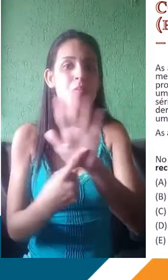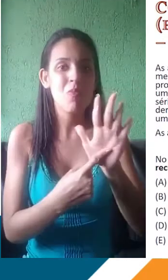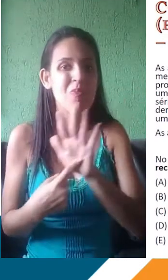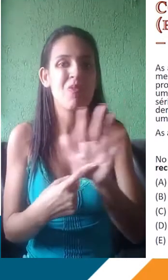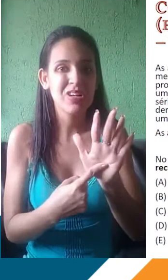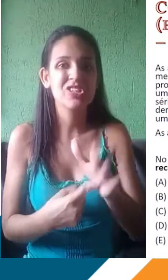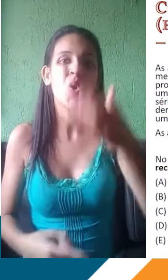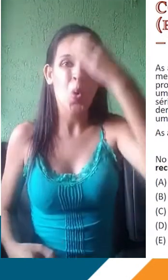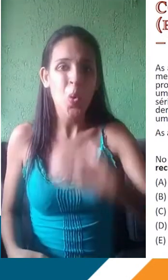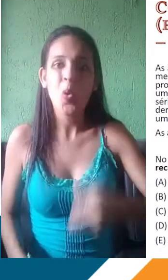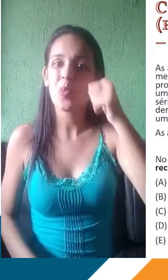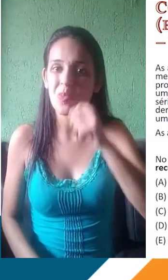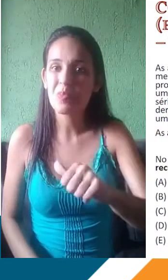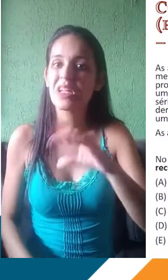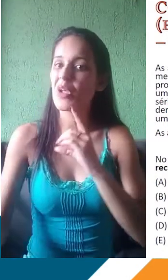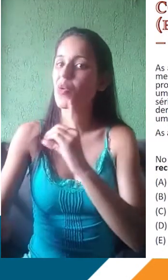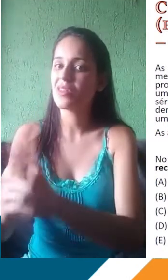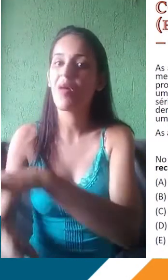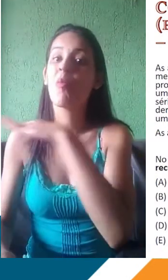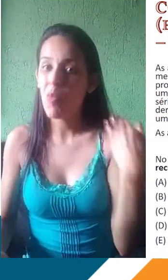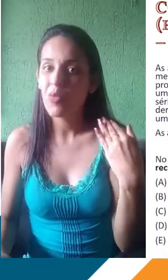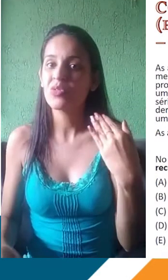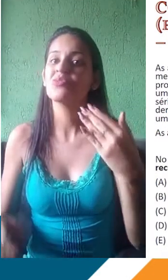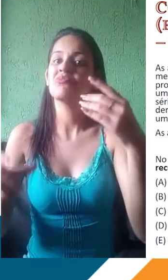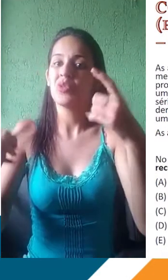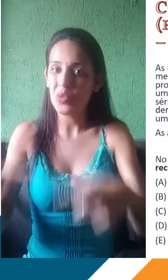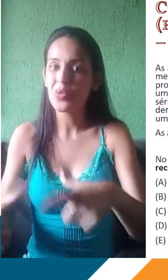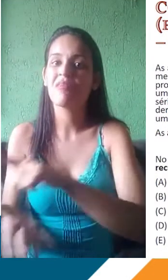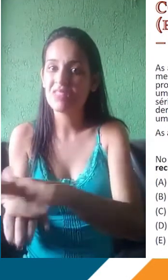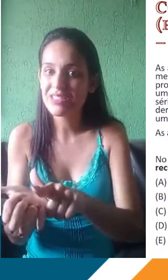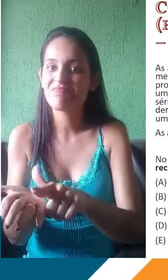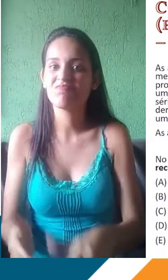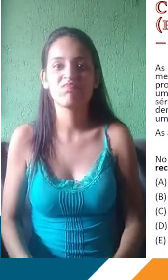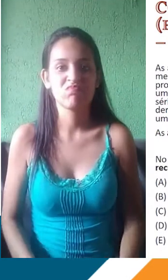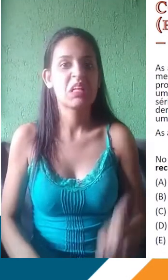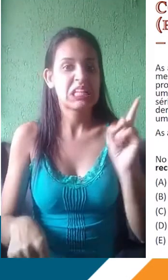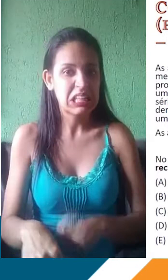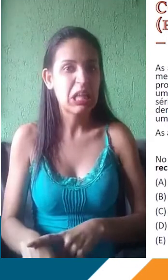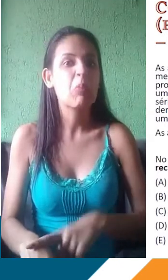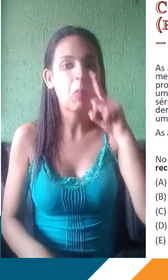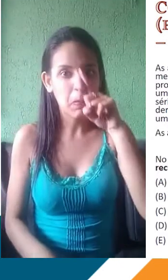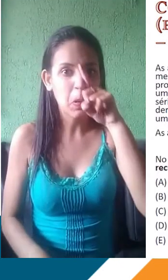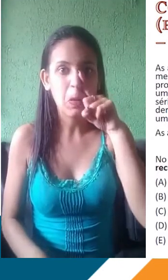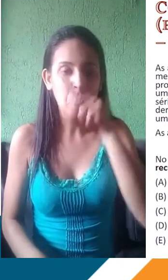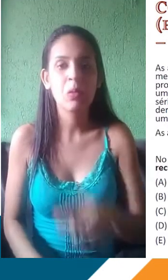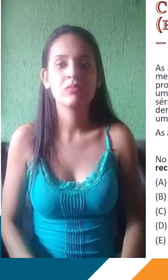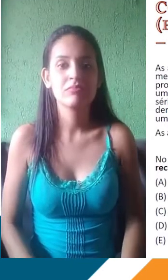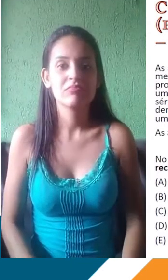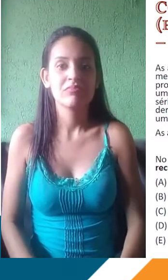corpo da menina encontrado naquelas condições em lugar ermo. A selvageria de um tempo que não deixa mais rir.